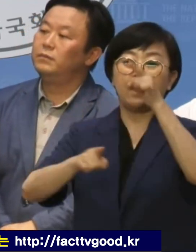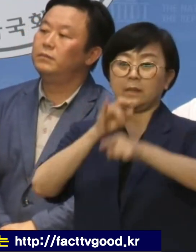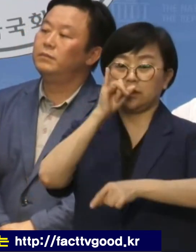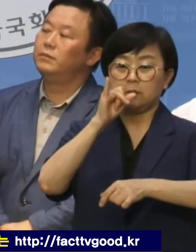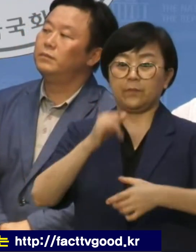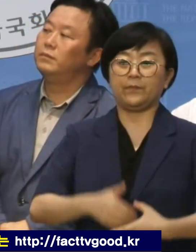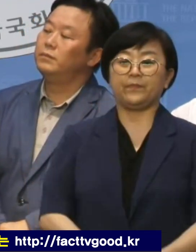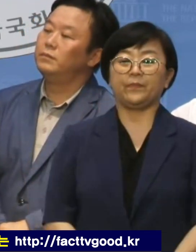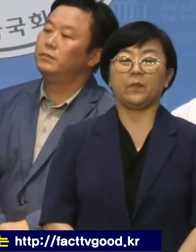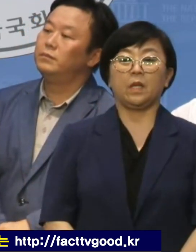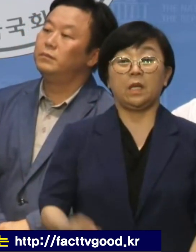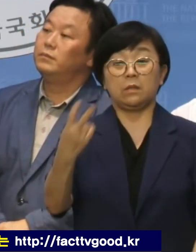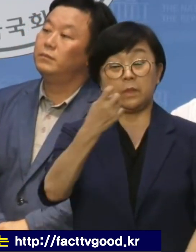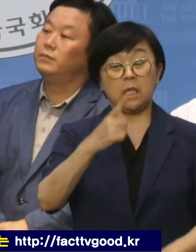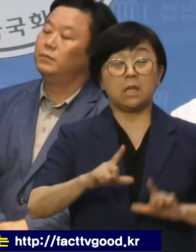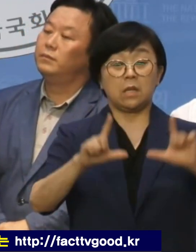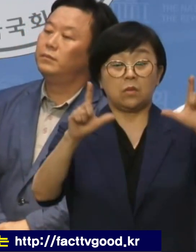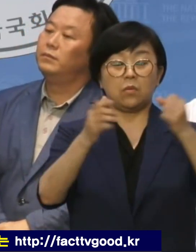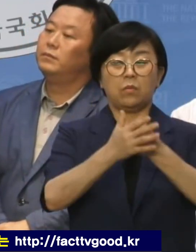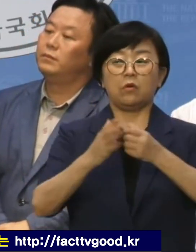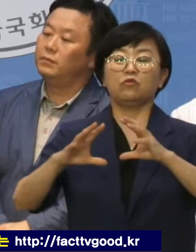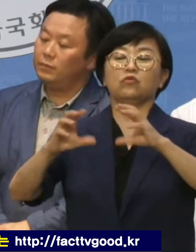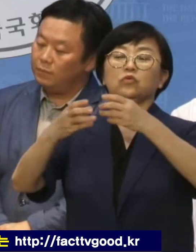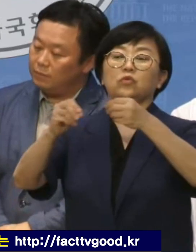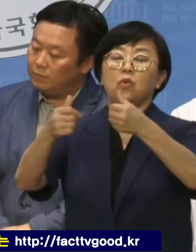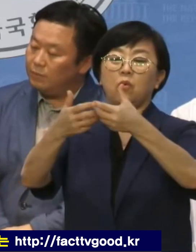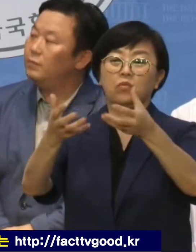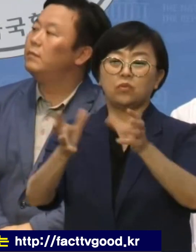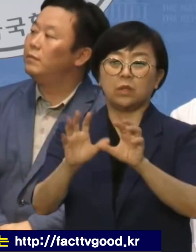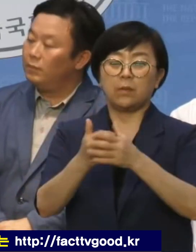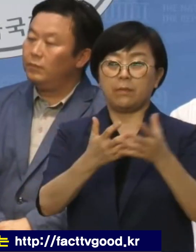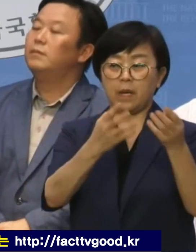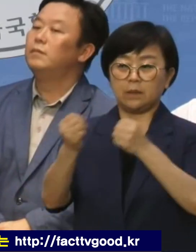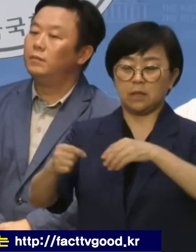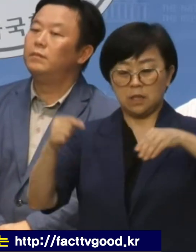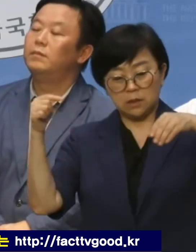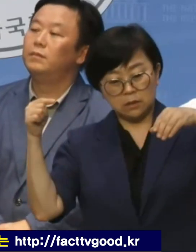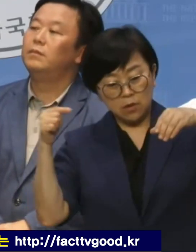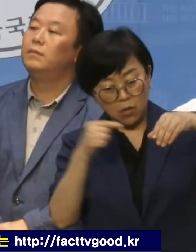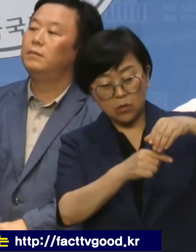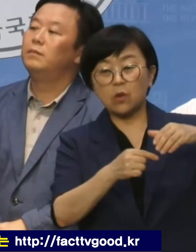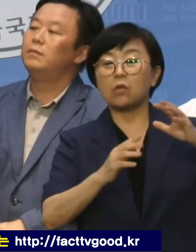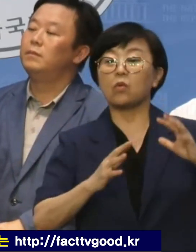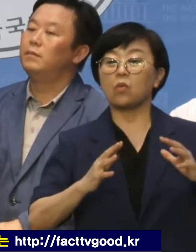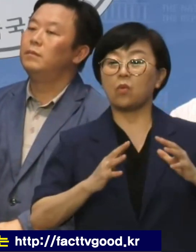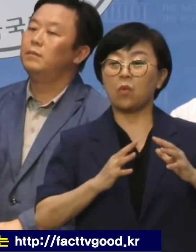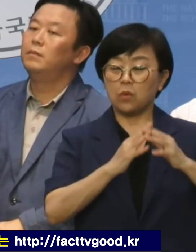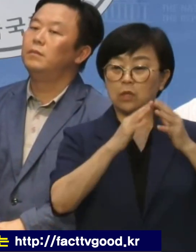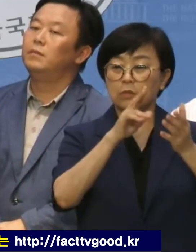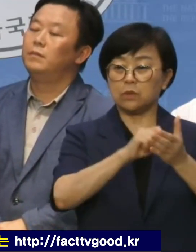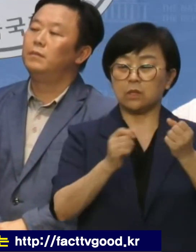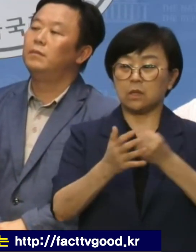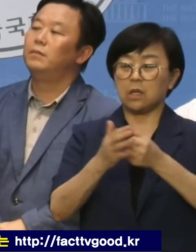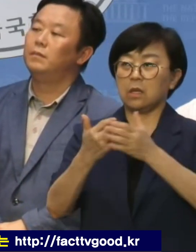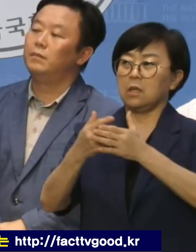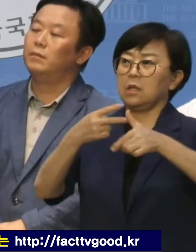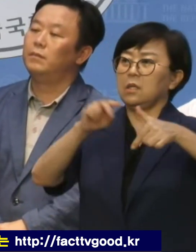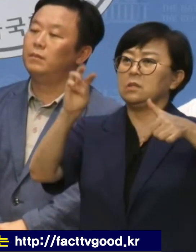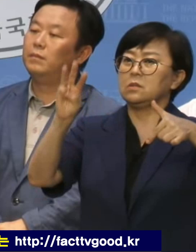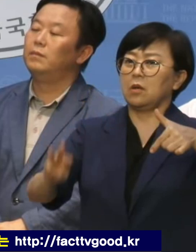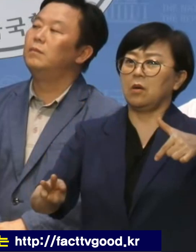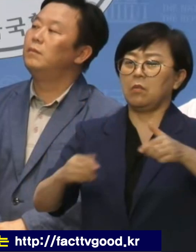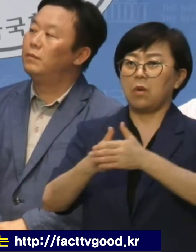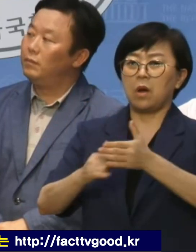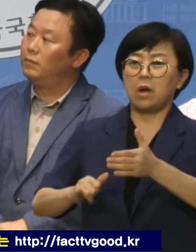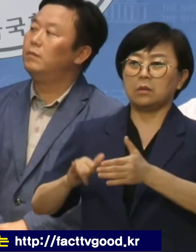부분은 저희가 2021년도만 하더라도 국토부에서 있었던 많은 터널 공사로 인한 문제점들이 있었는데요. 인천의